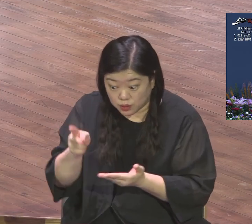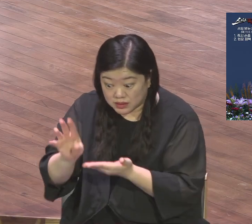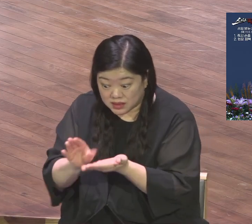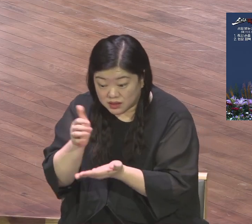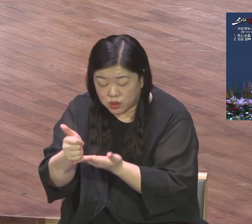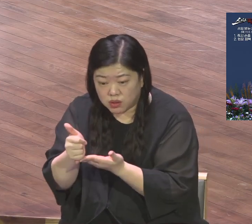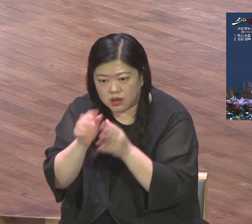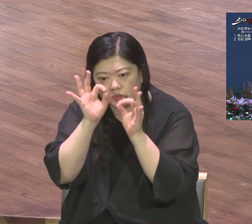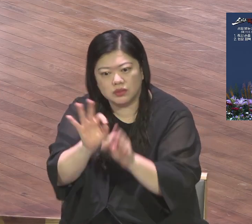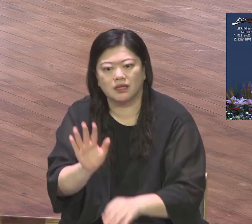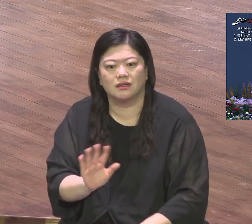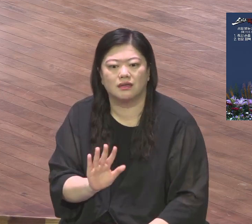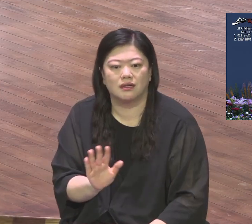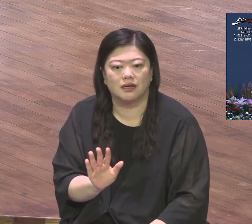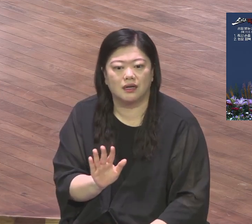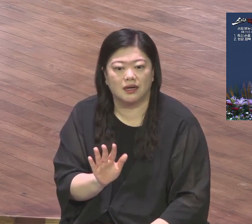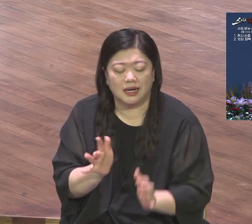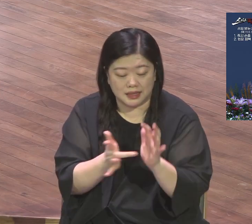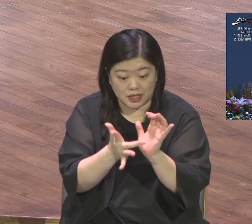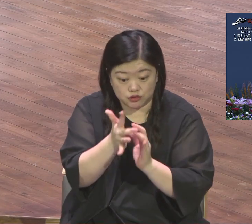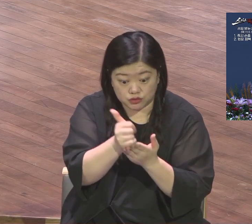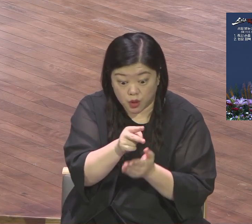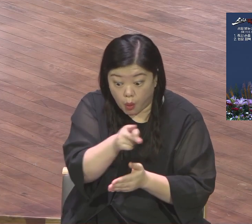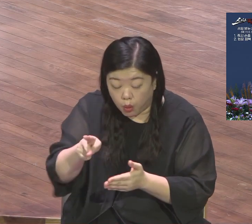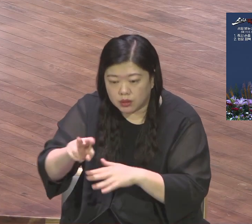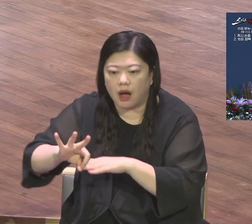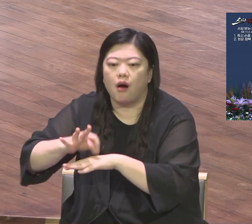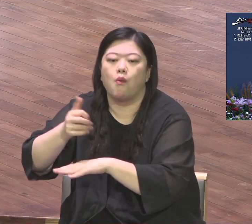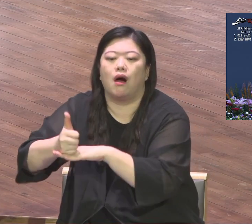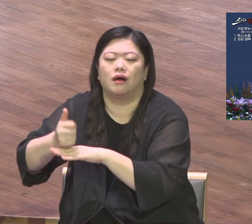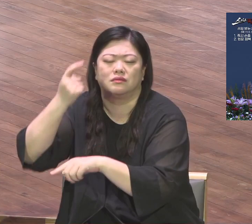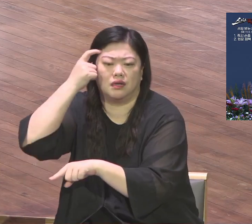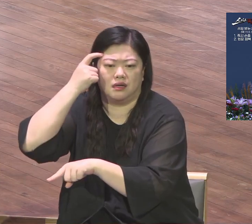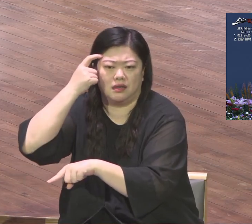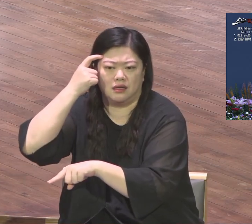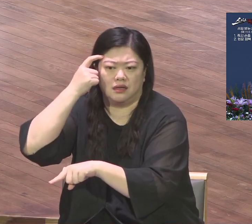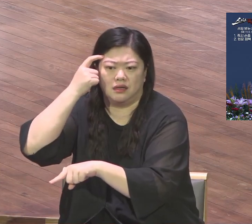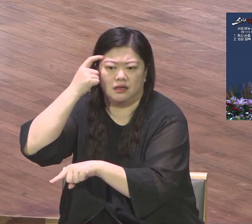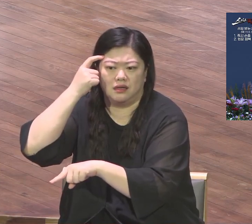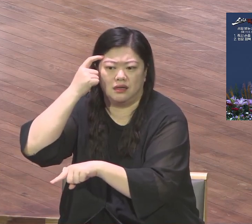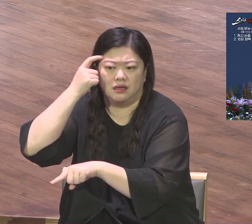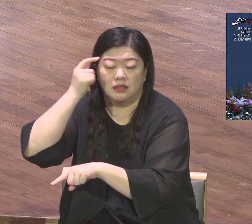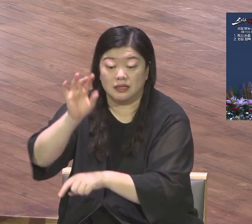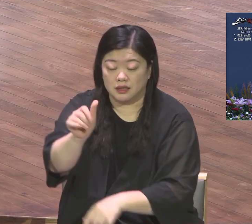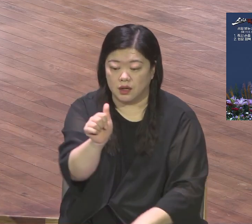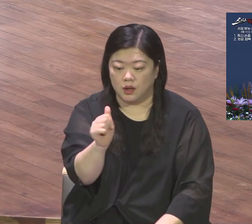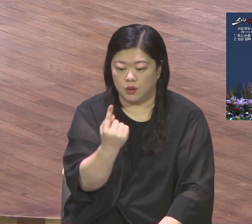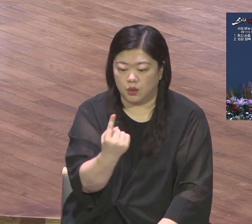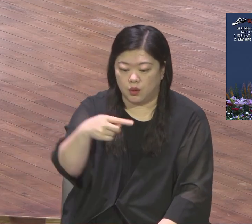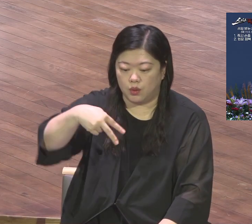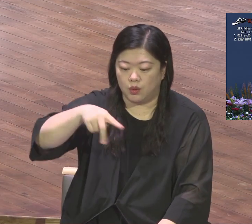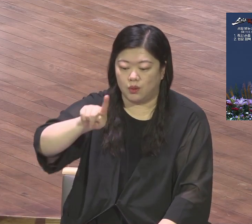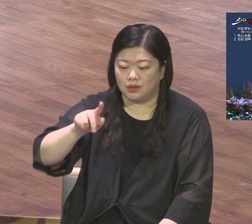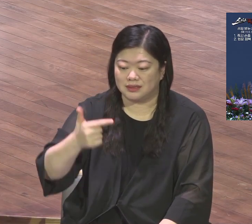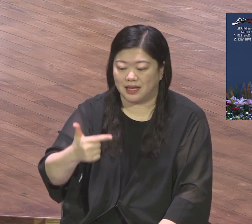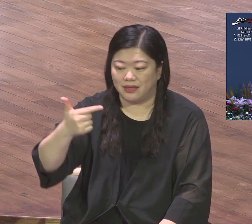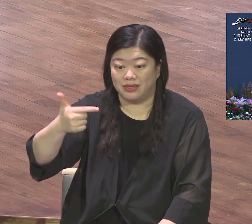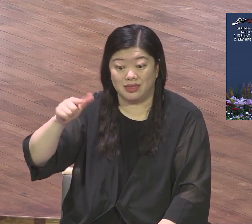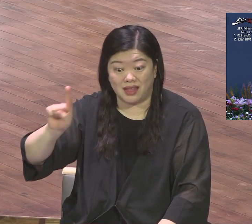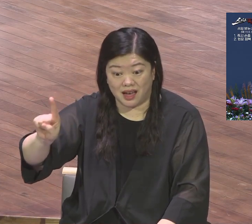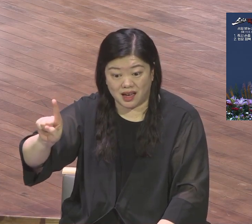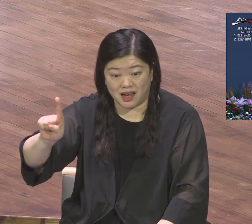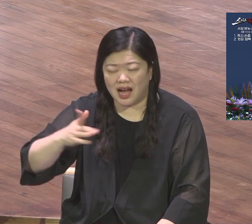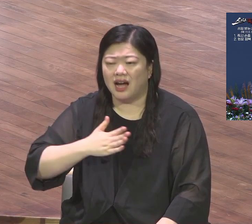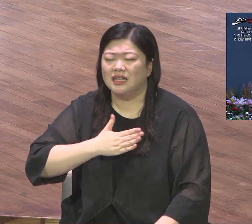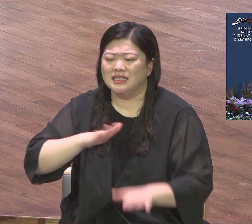기대했습니다. 구원해 줄 왕, 구원해 줄 왕, 호산나 이 말도요 지금 우리를